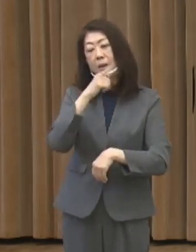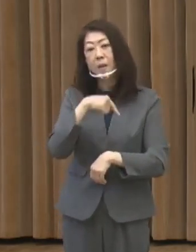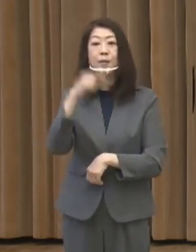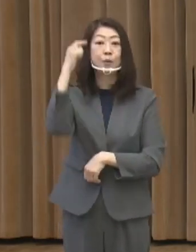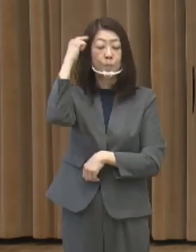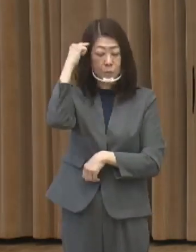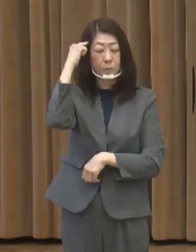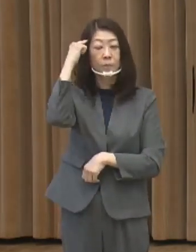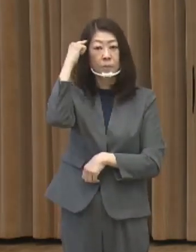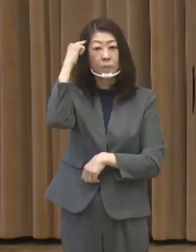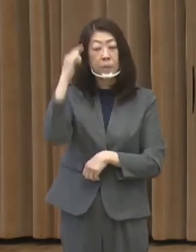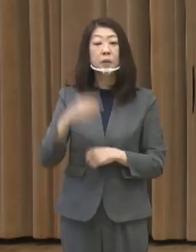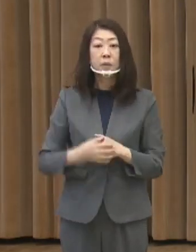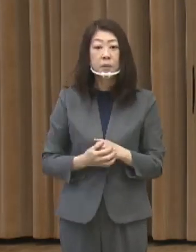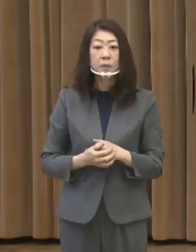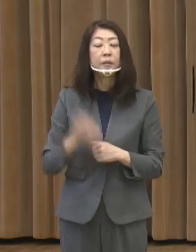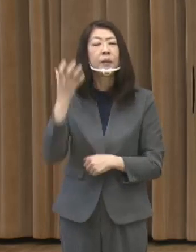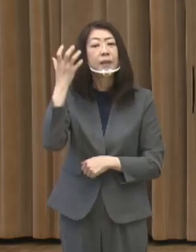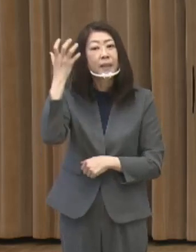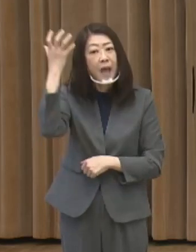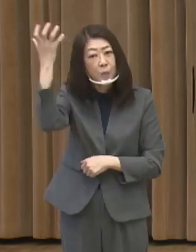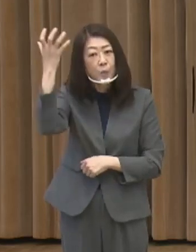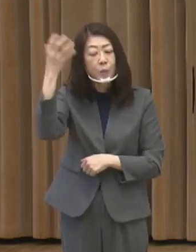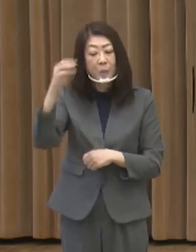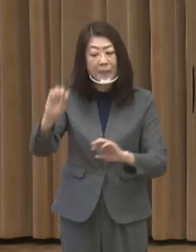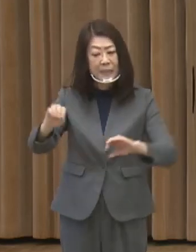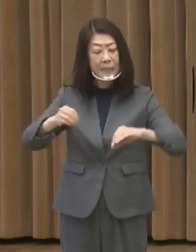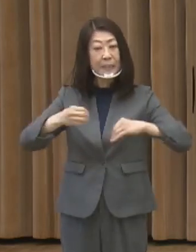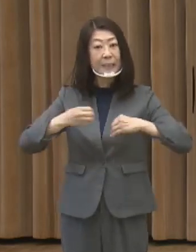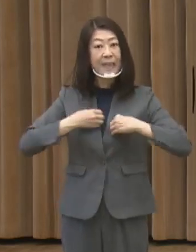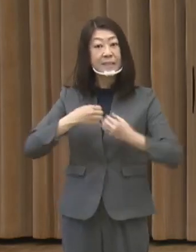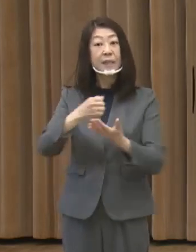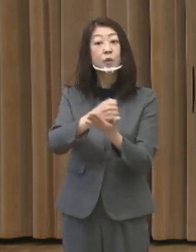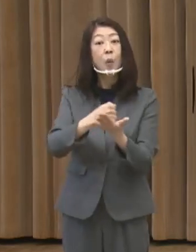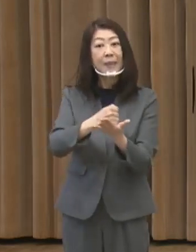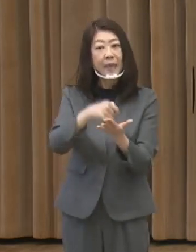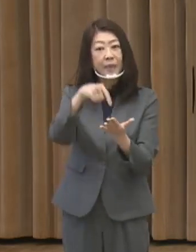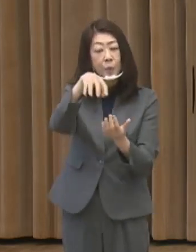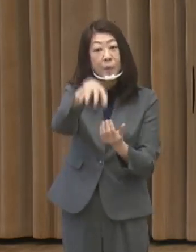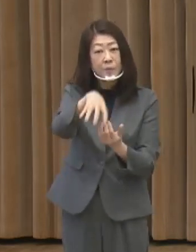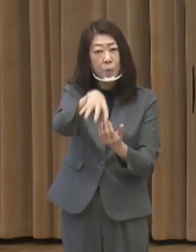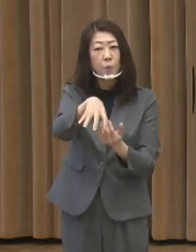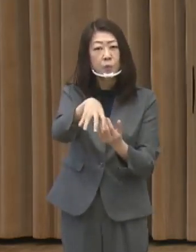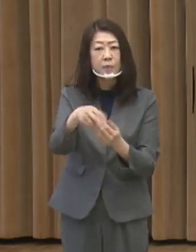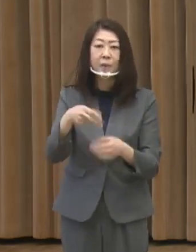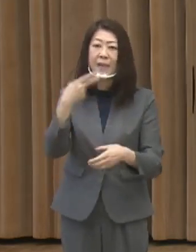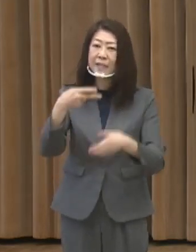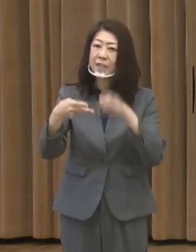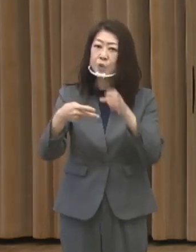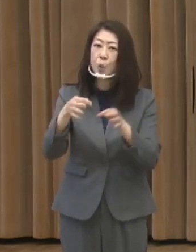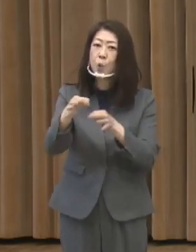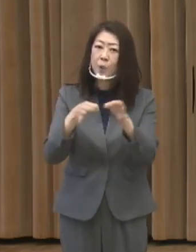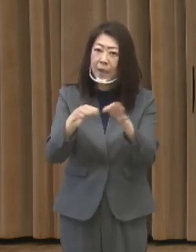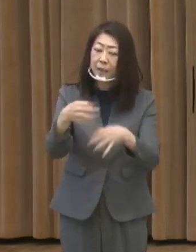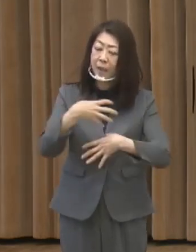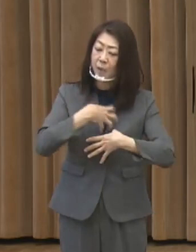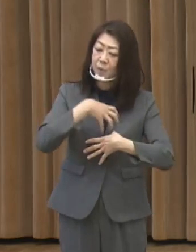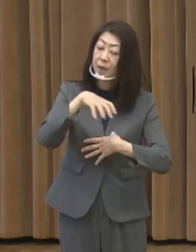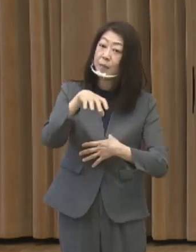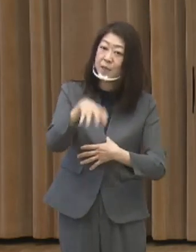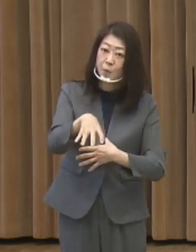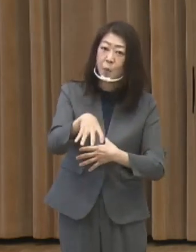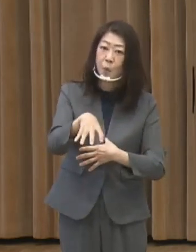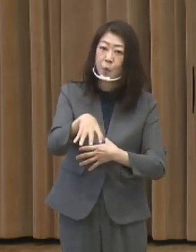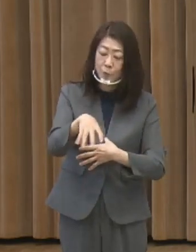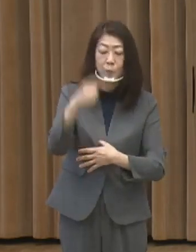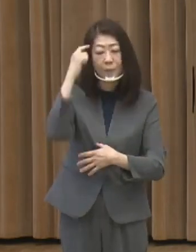、おそらく感染の機会として一定程度重要な役割を果たしているというふうに少なくとも埼玉県では